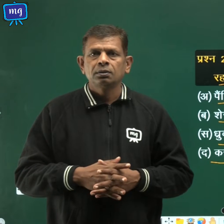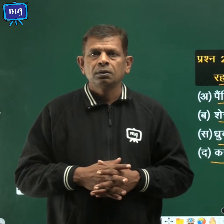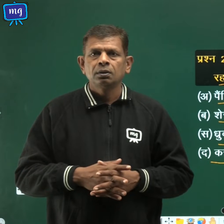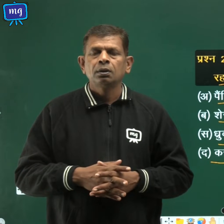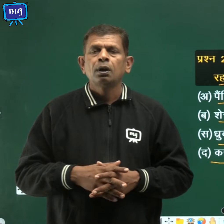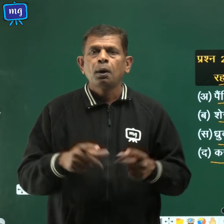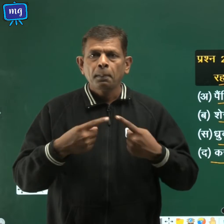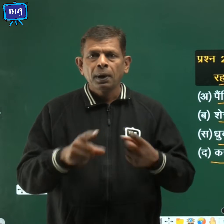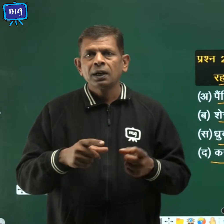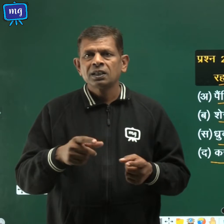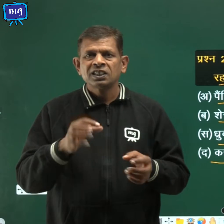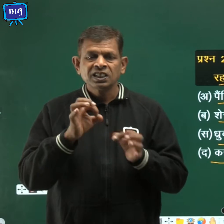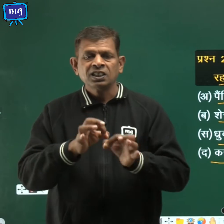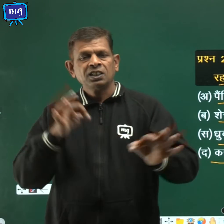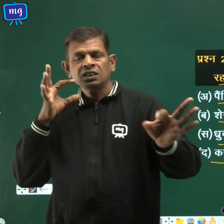शेर